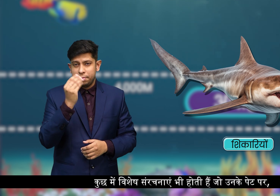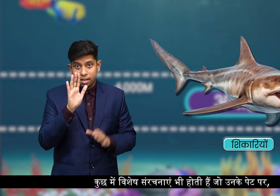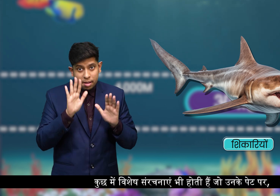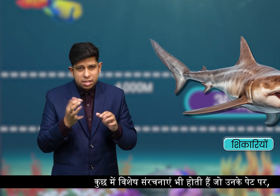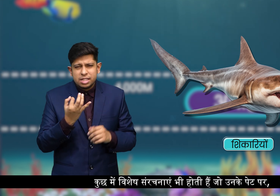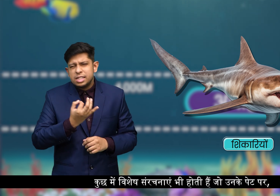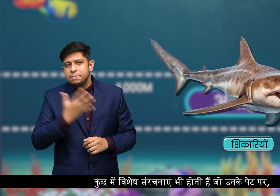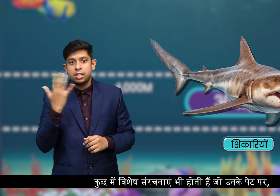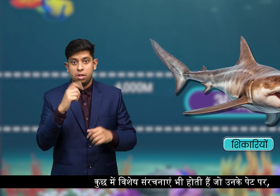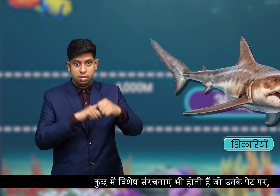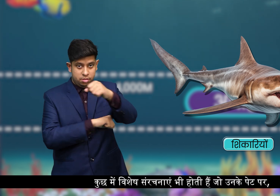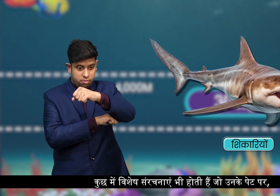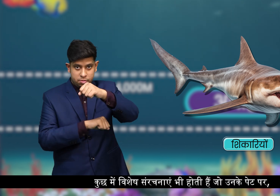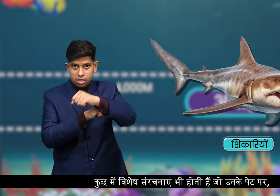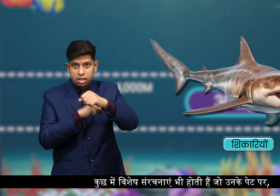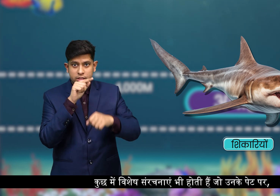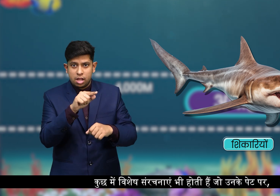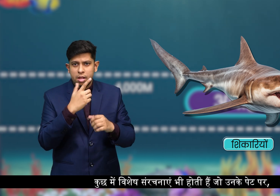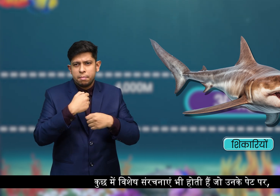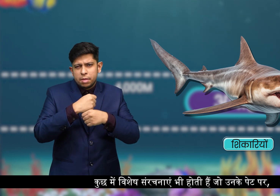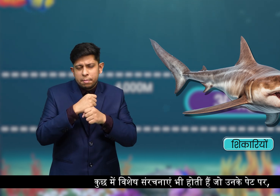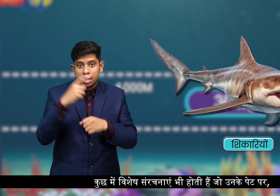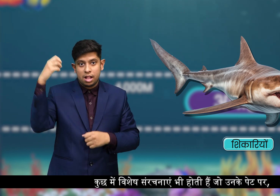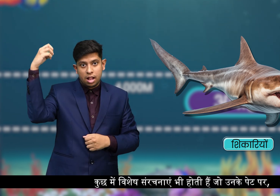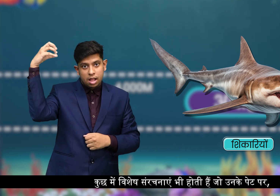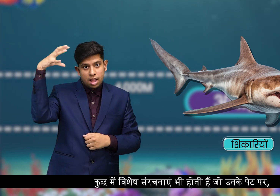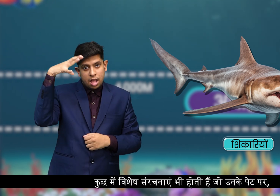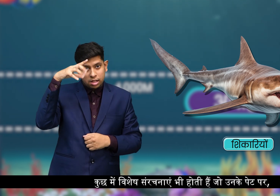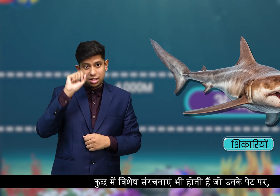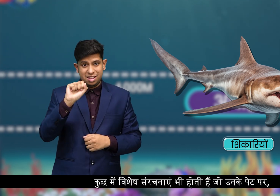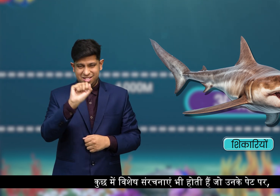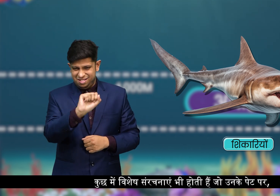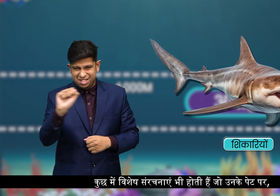कुछ में विशेष संरचनाएं भी होती है जो उनके पेट पर,